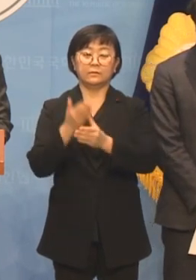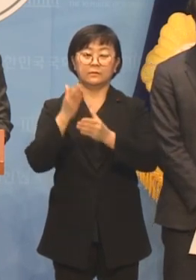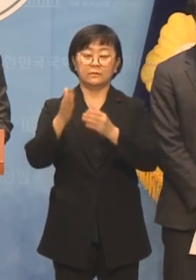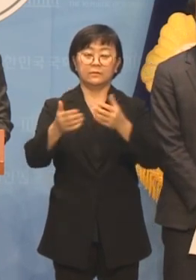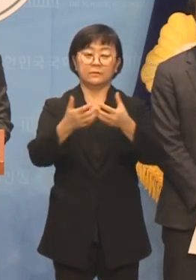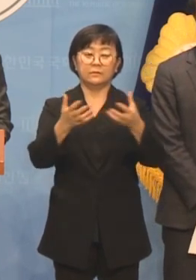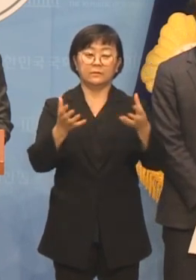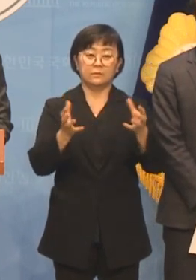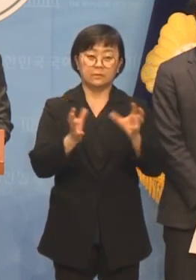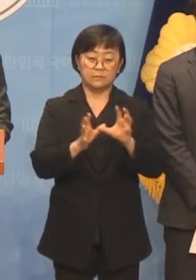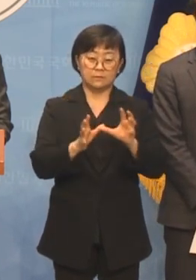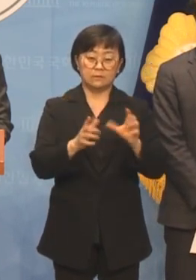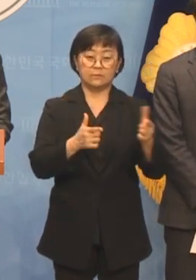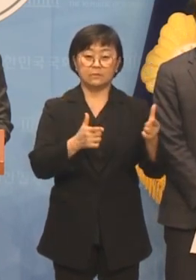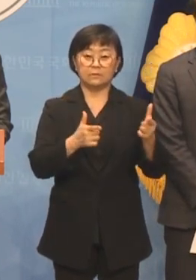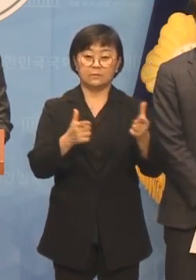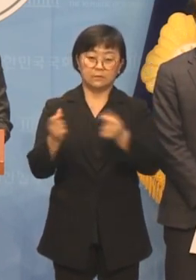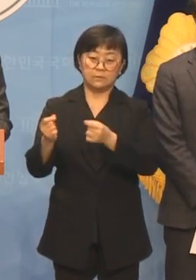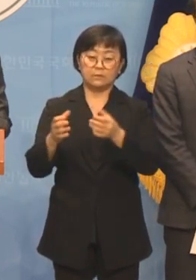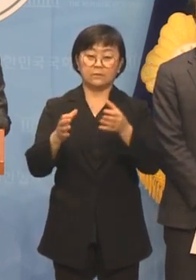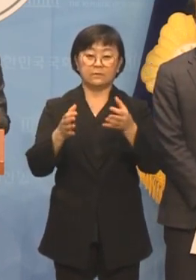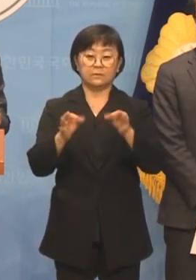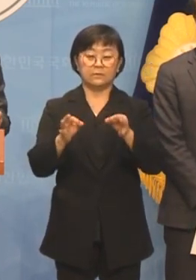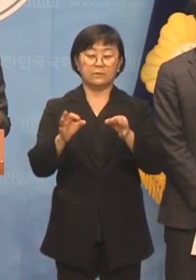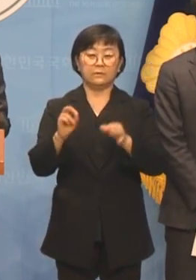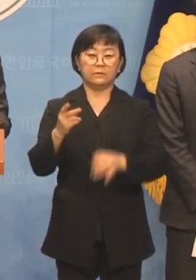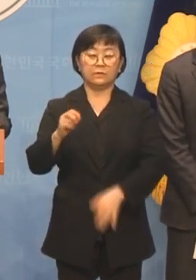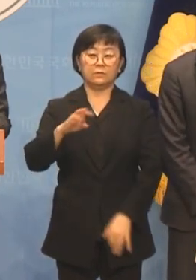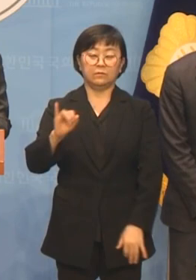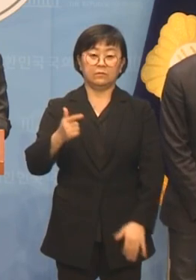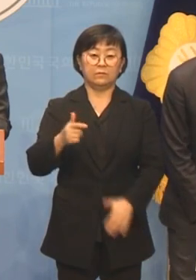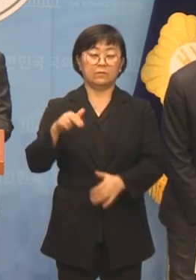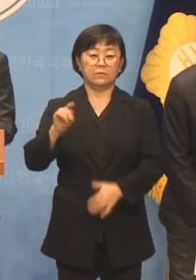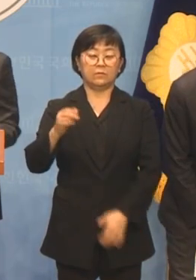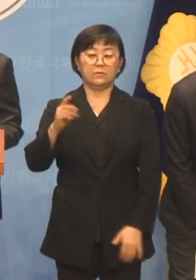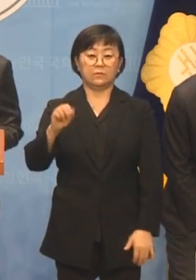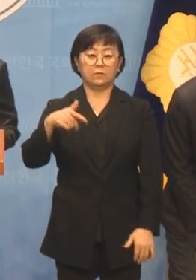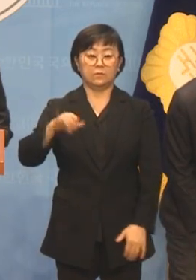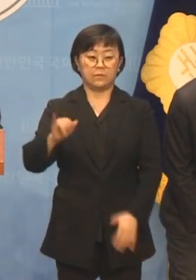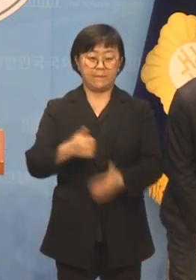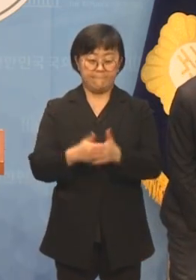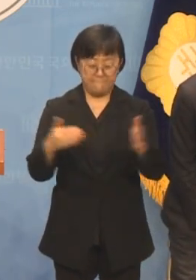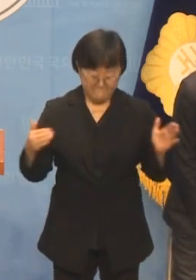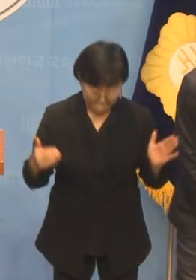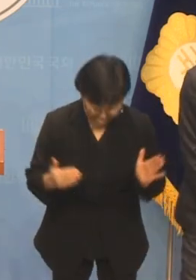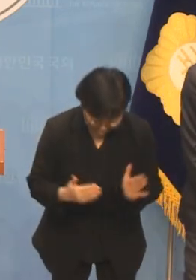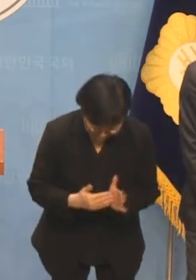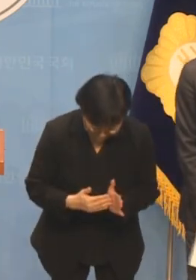1동 더불어민주당 국회의원 김용민 전용기 이상 기자회견 마치도록 하겠습니다.